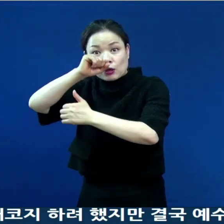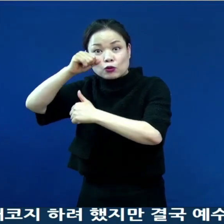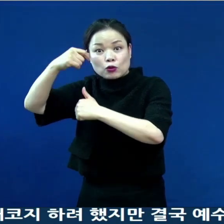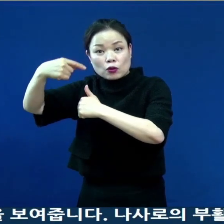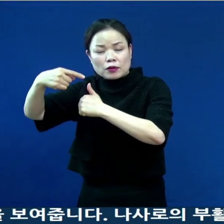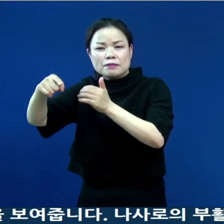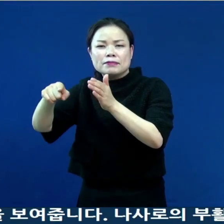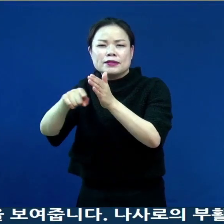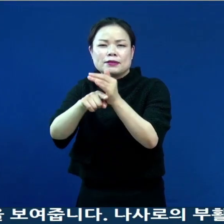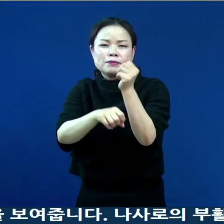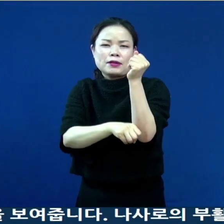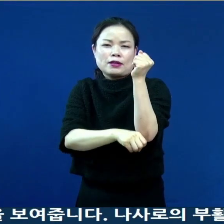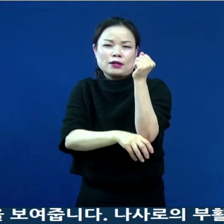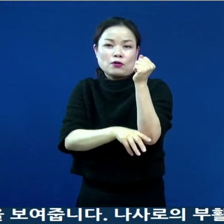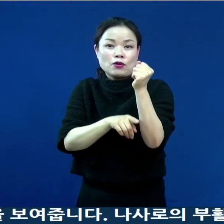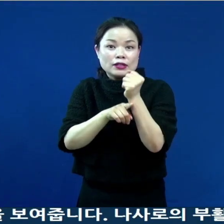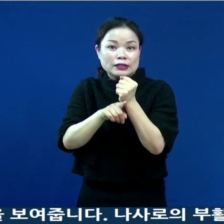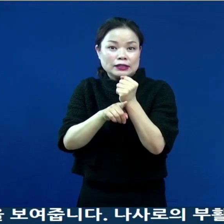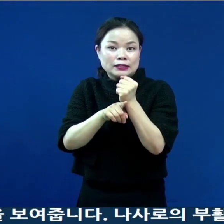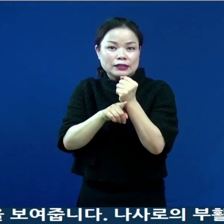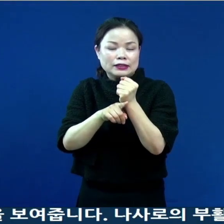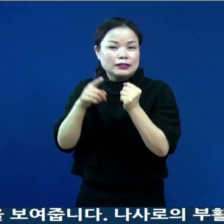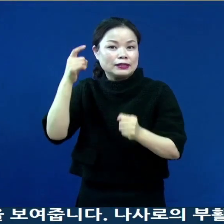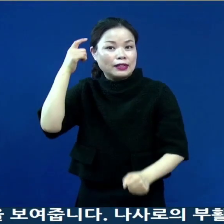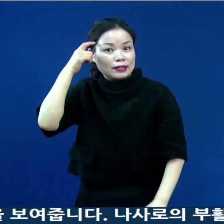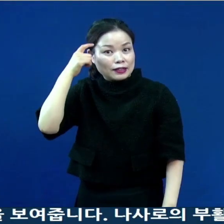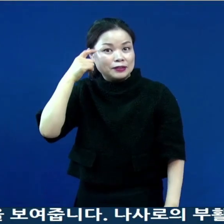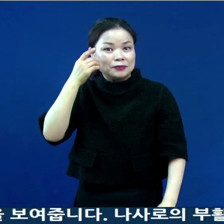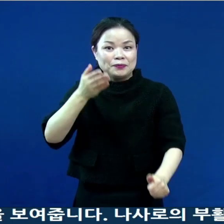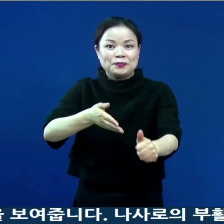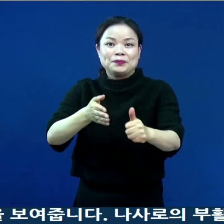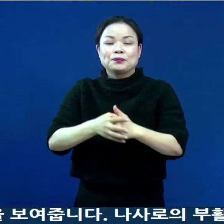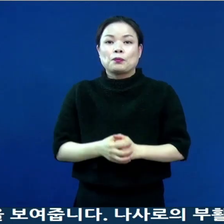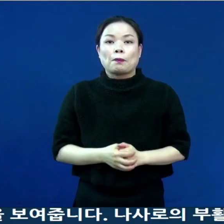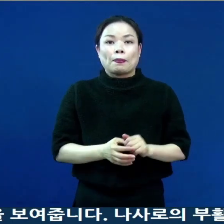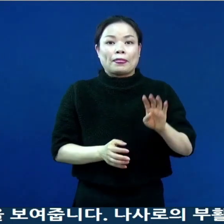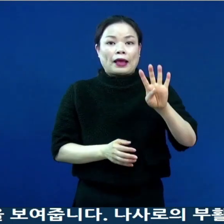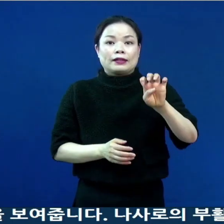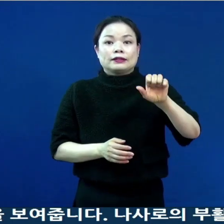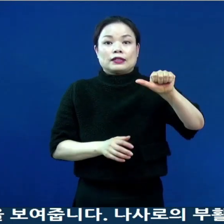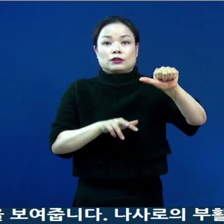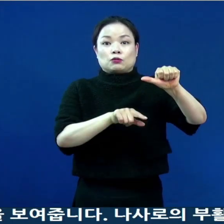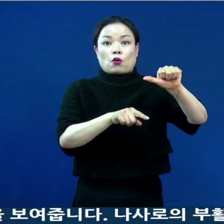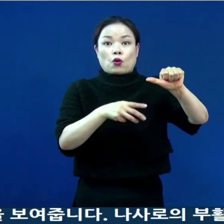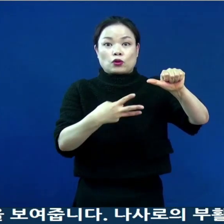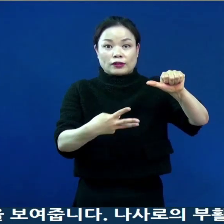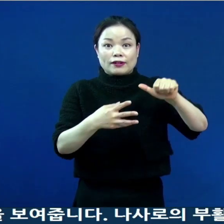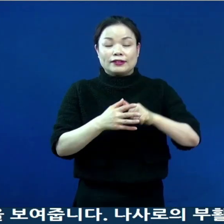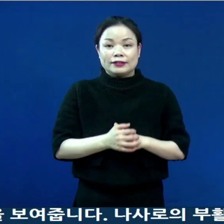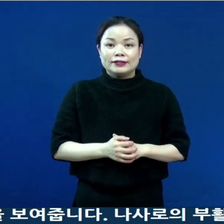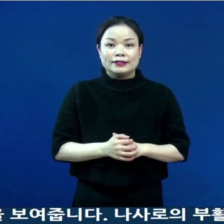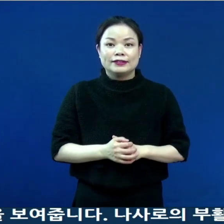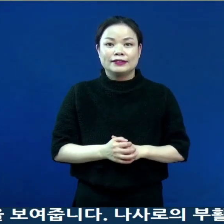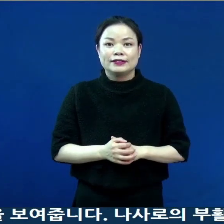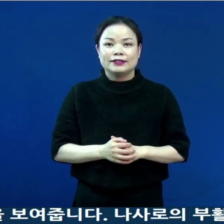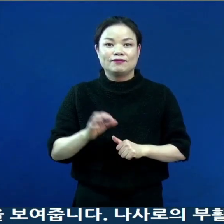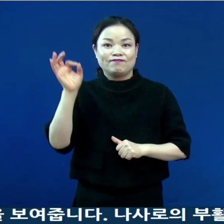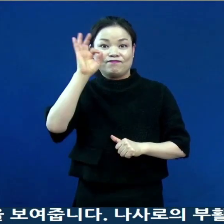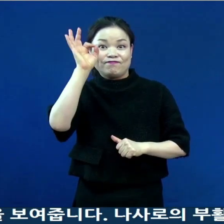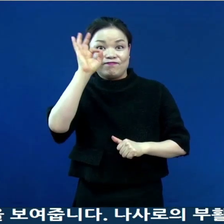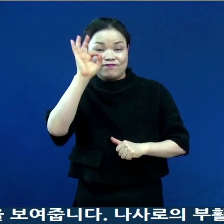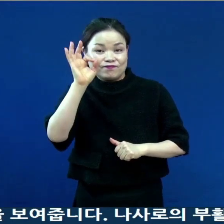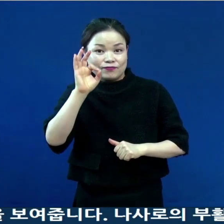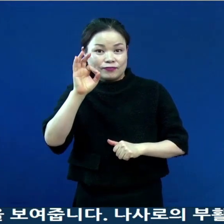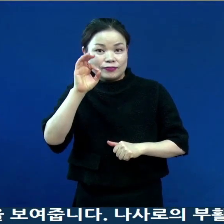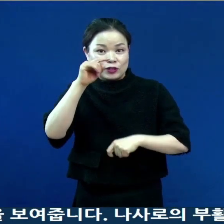믿음의 원리를 찾아보는 시간 갖기를 원합니다. 45절로 갑니다. 자, 45절 찾으셨죠?